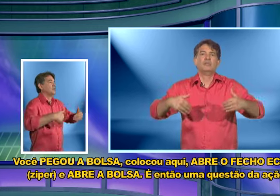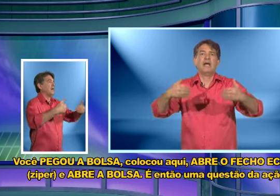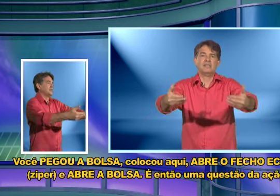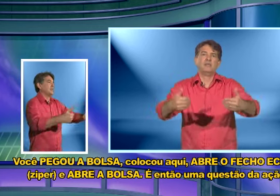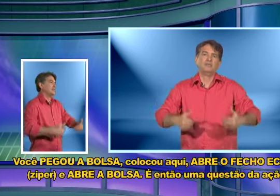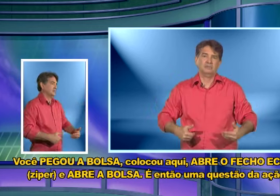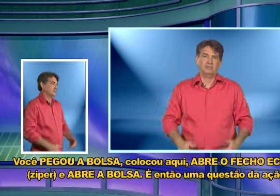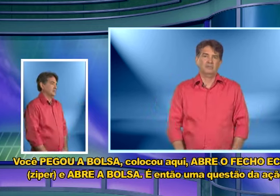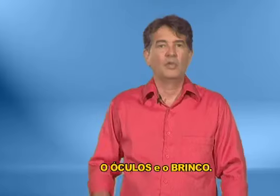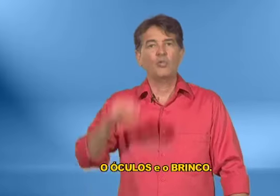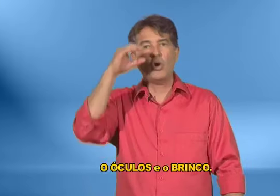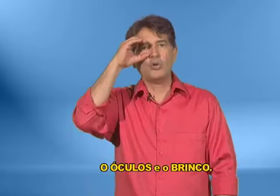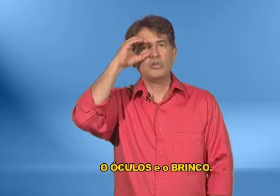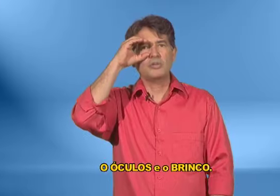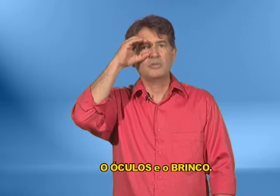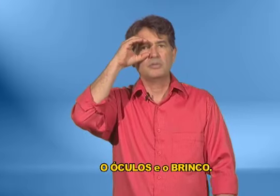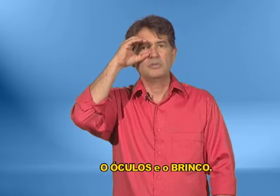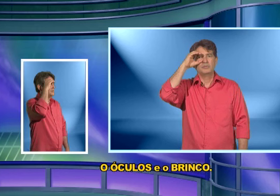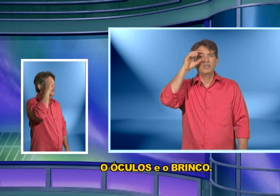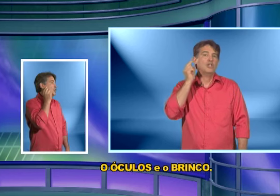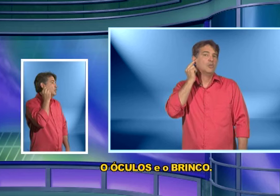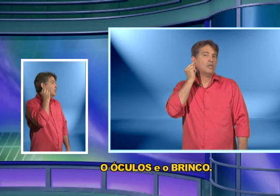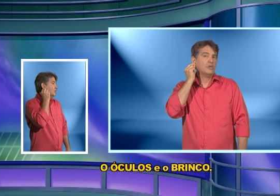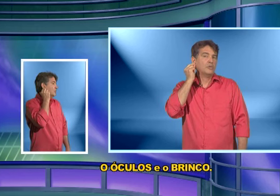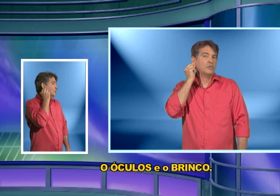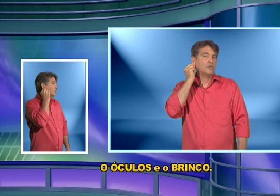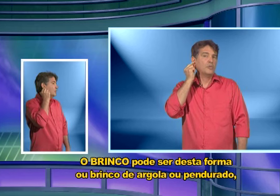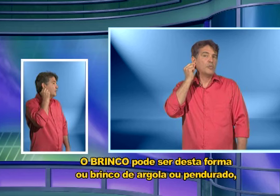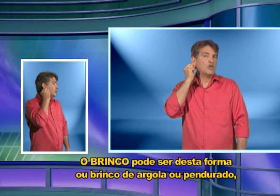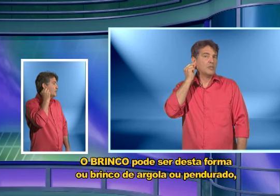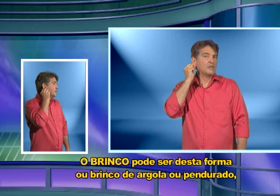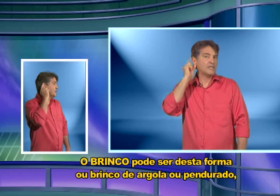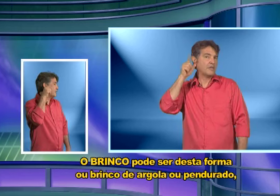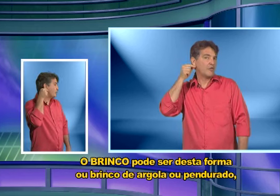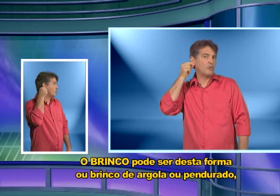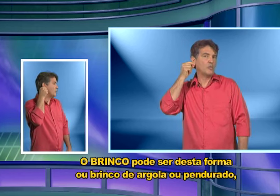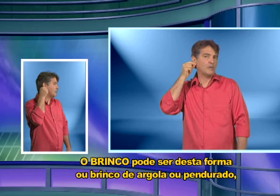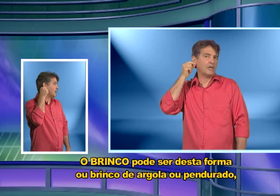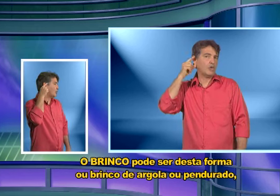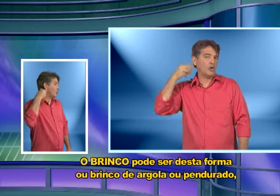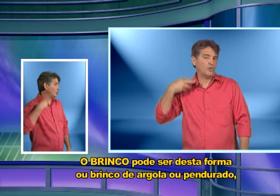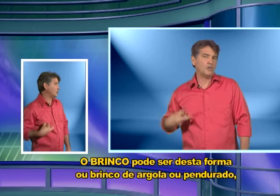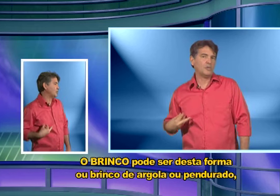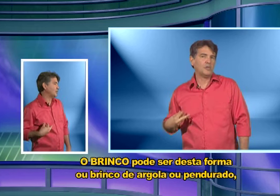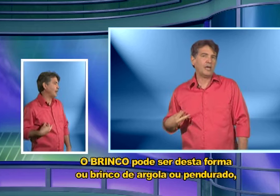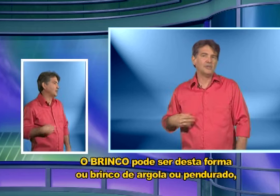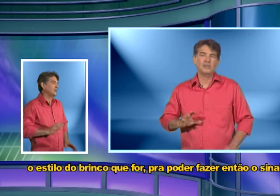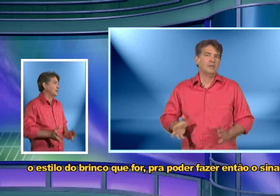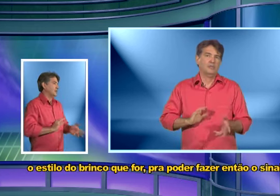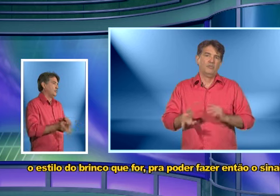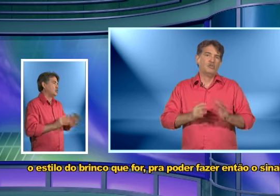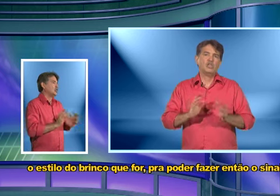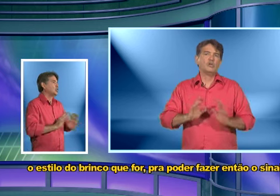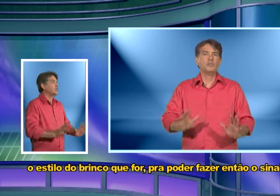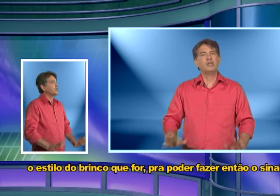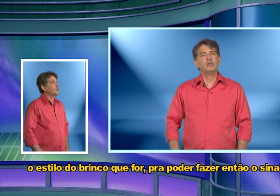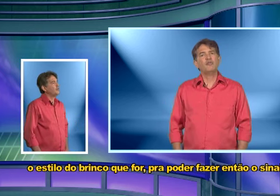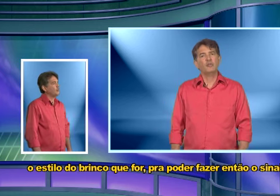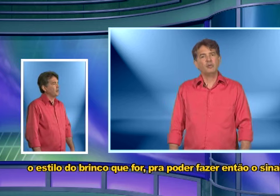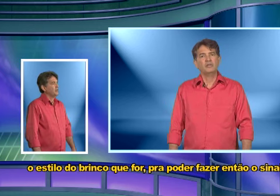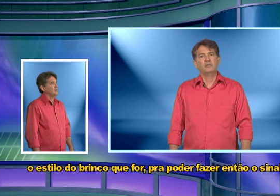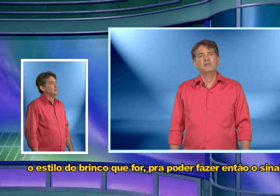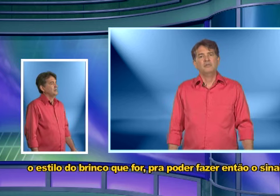a questão da ação. O óculos e o brinco. O brinco pode ser dessa forma, um brinco de argola, um brinco pendurado. O estilo